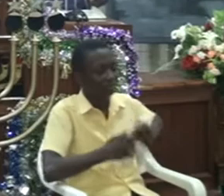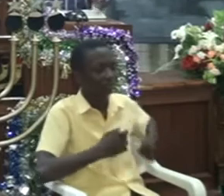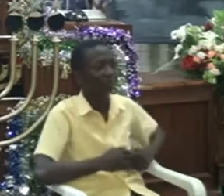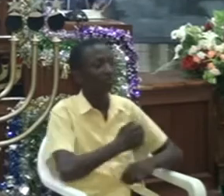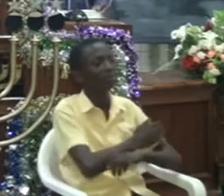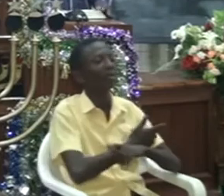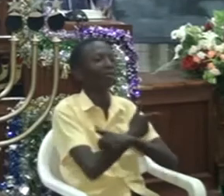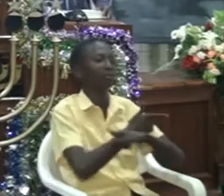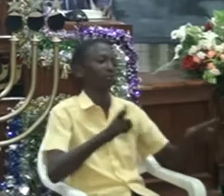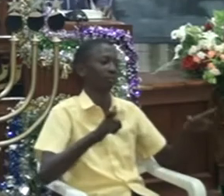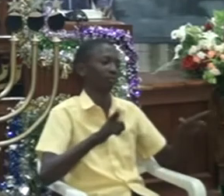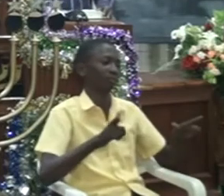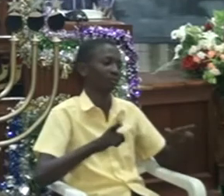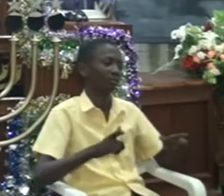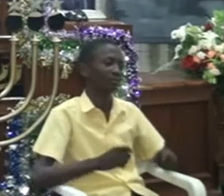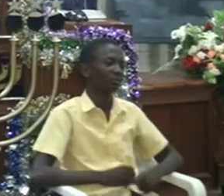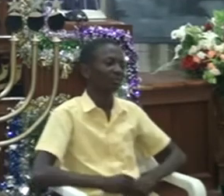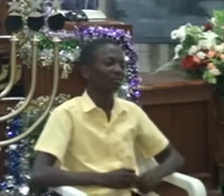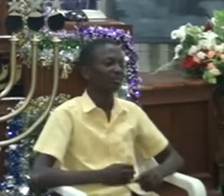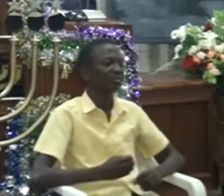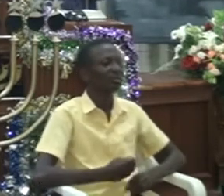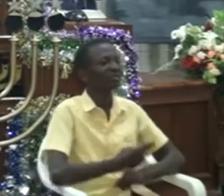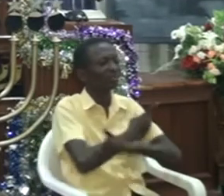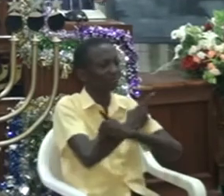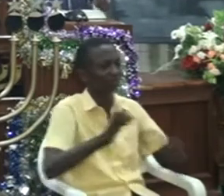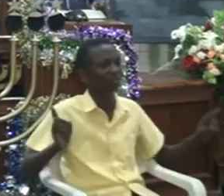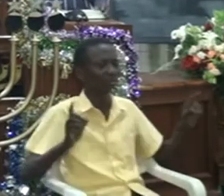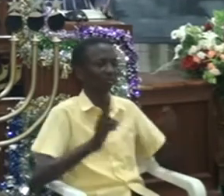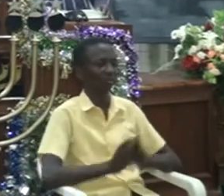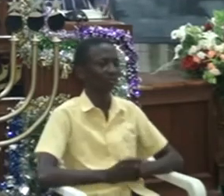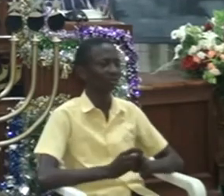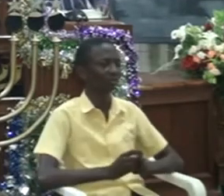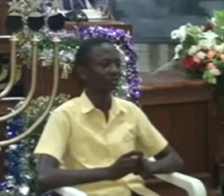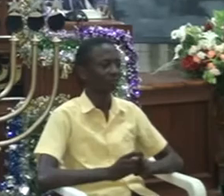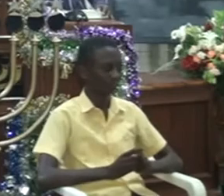libere anafunguliwa délivré anafunguliwa lote